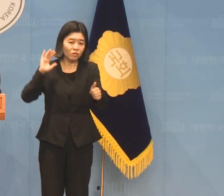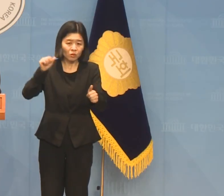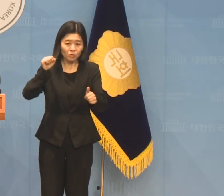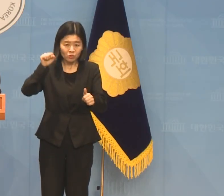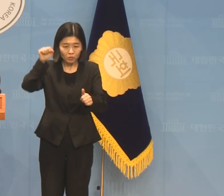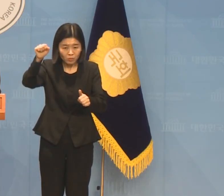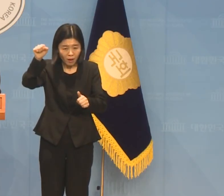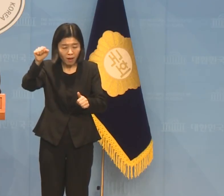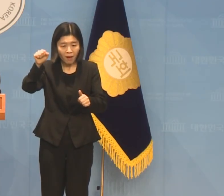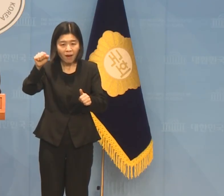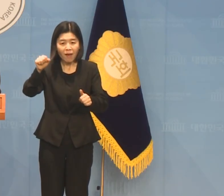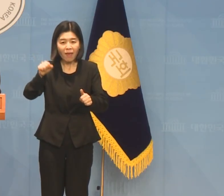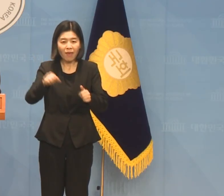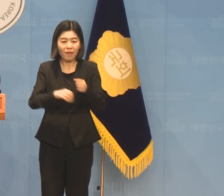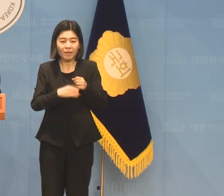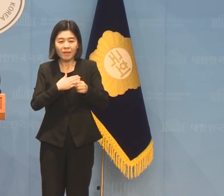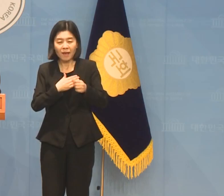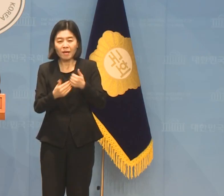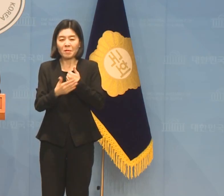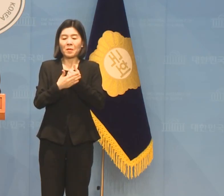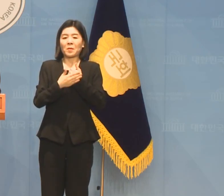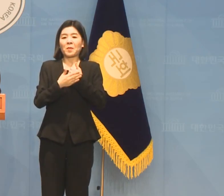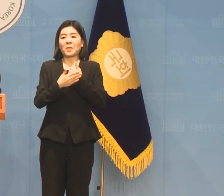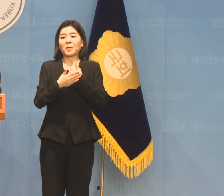디딤돌로 전락시키고 있습니다.